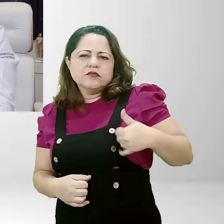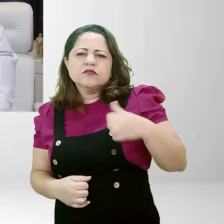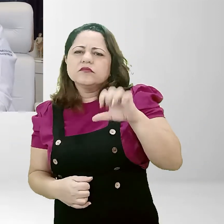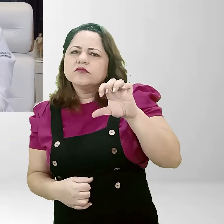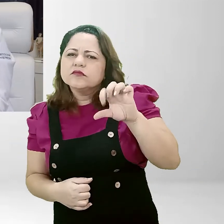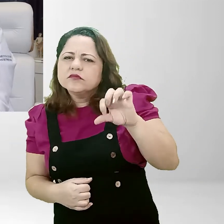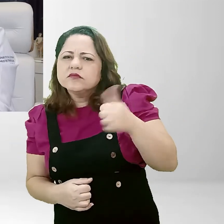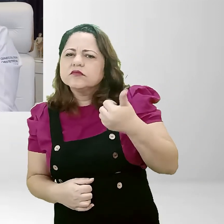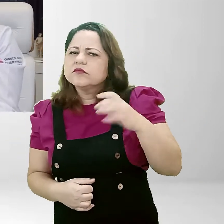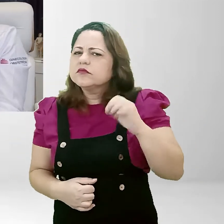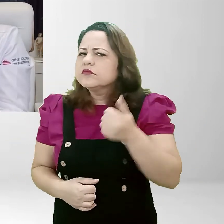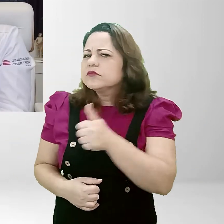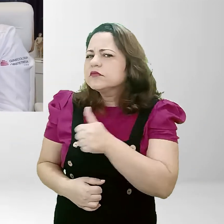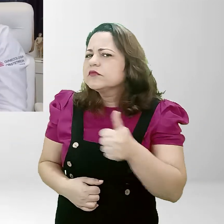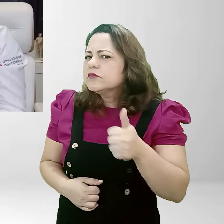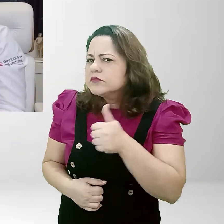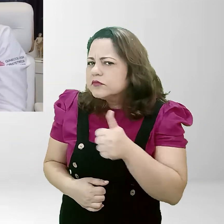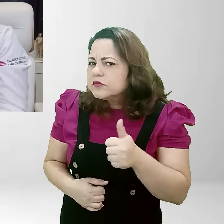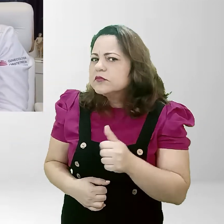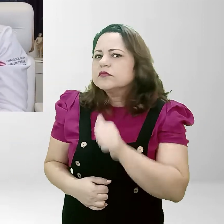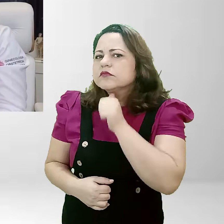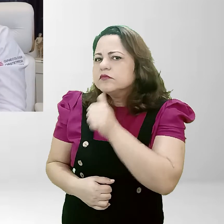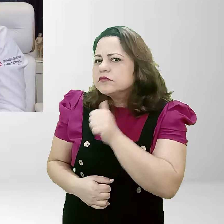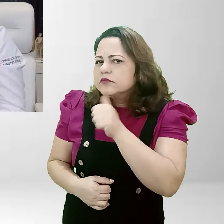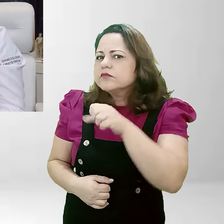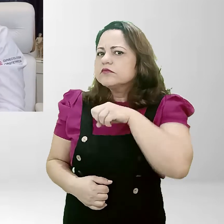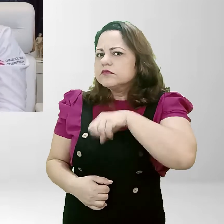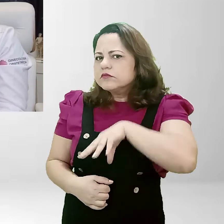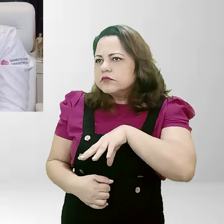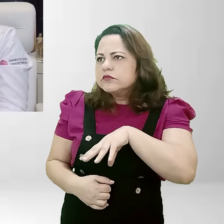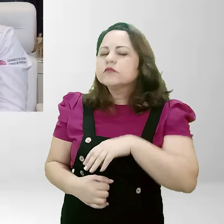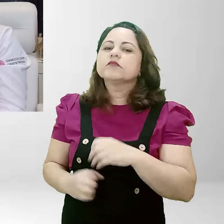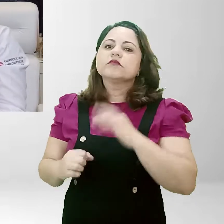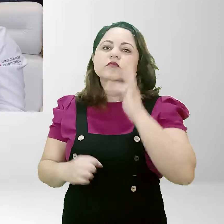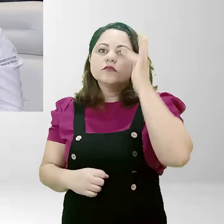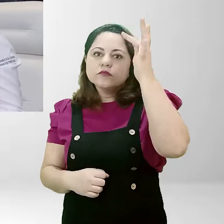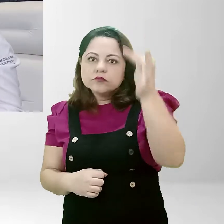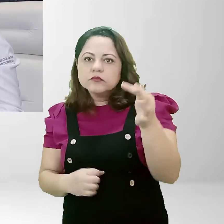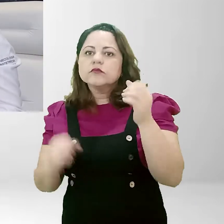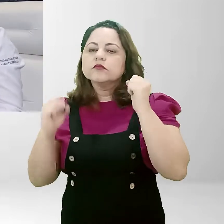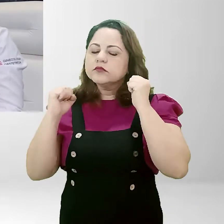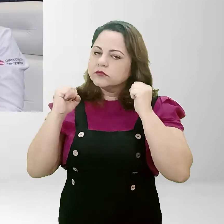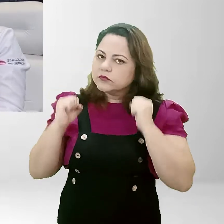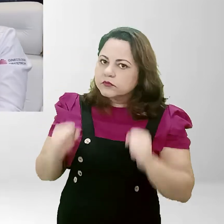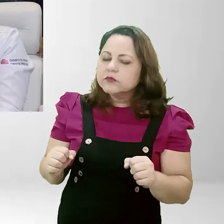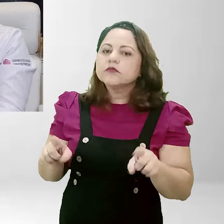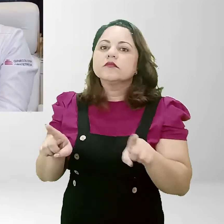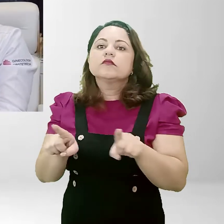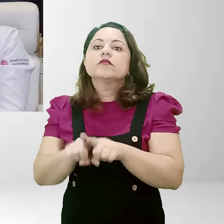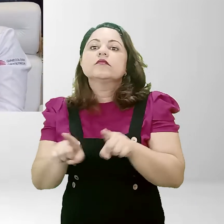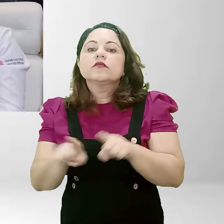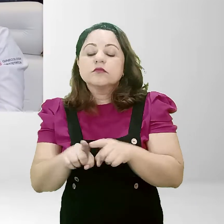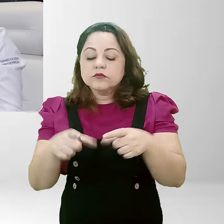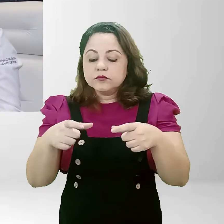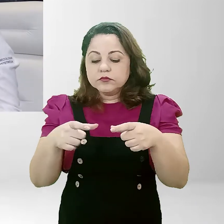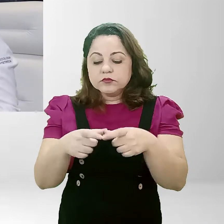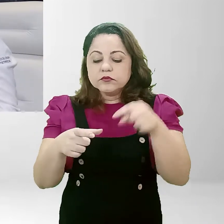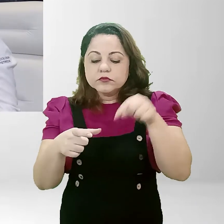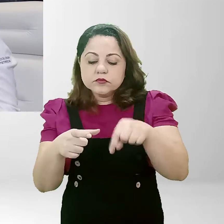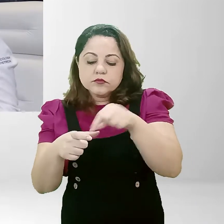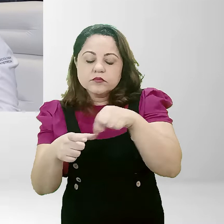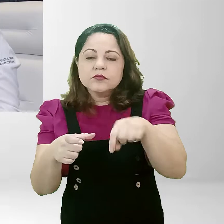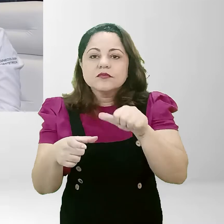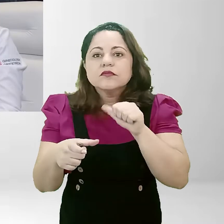uso prolongado de contraceptivos hormonais orais, acima de 10 anos, alguns estudos relacionam a risco